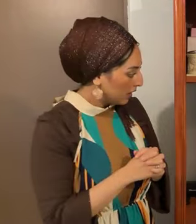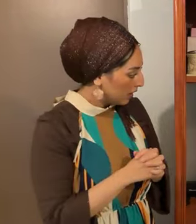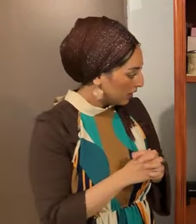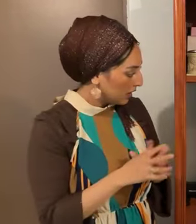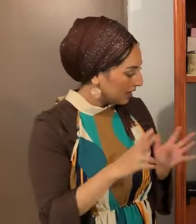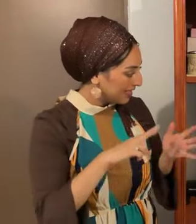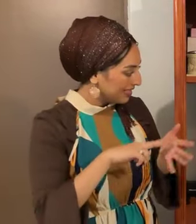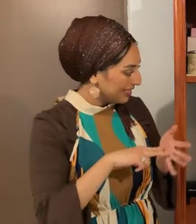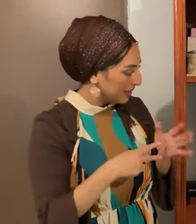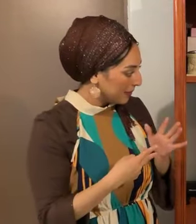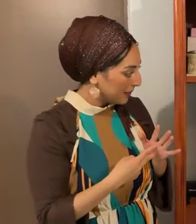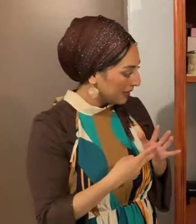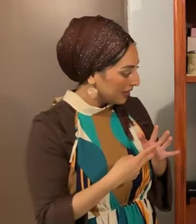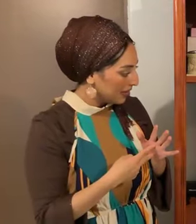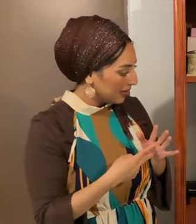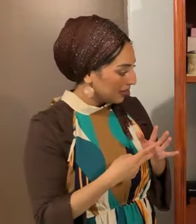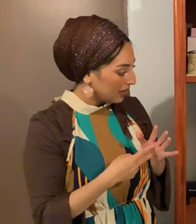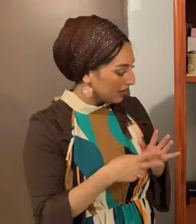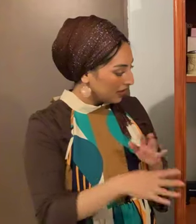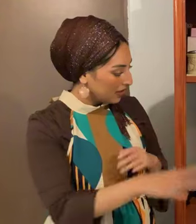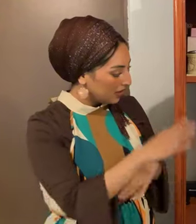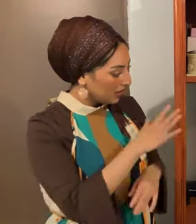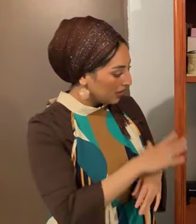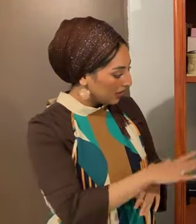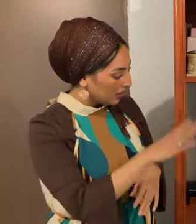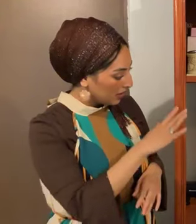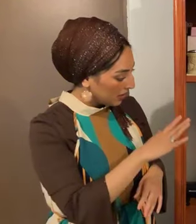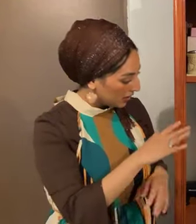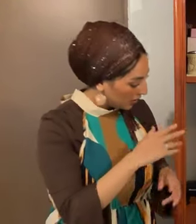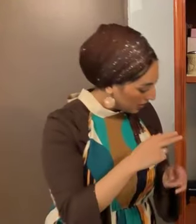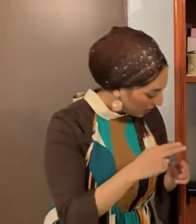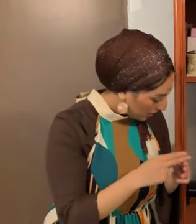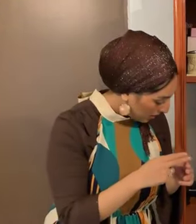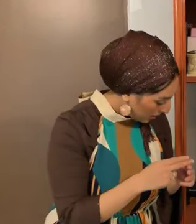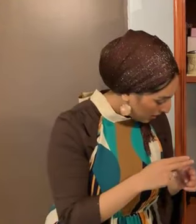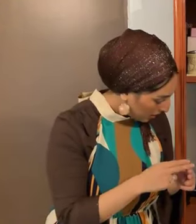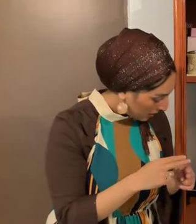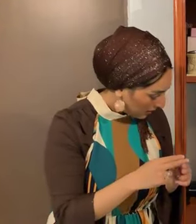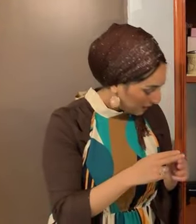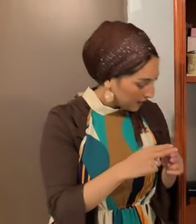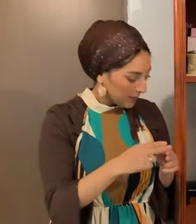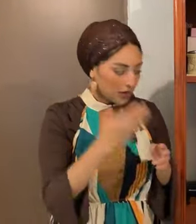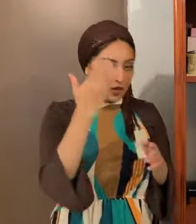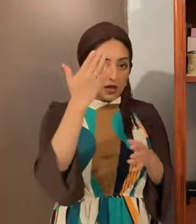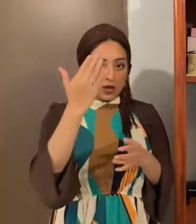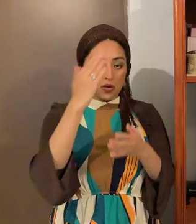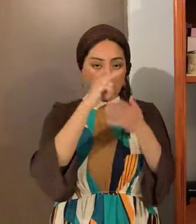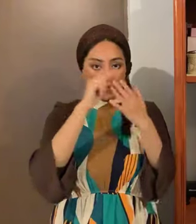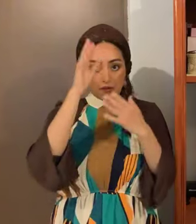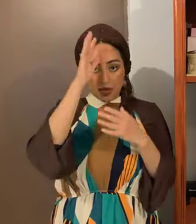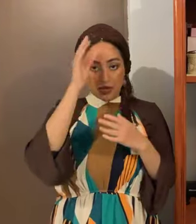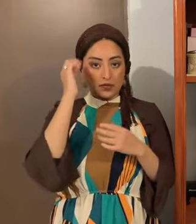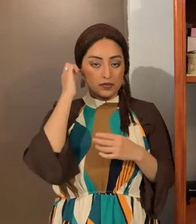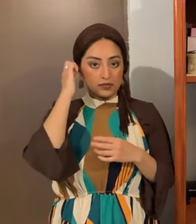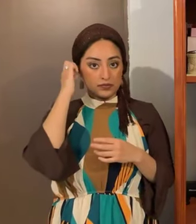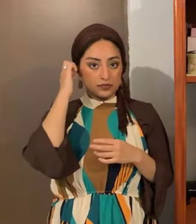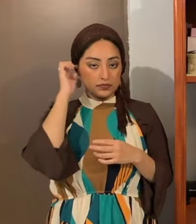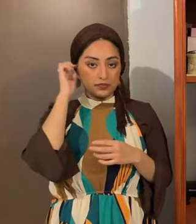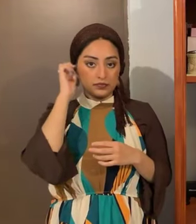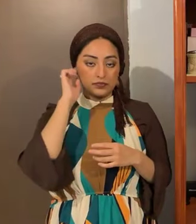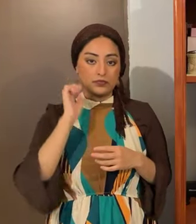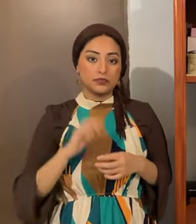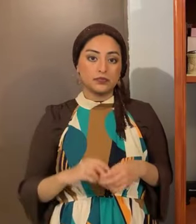simbólico. Significado simbólico del nombre del Abba Kadosh, las